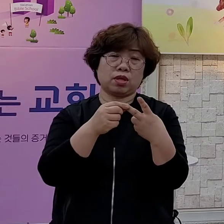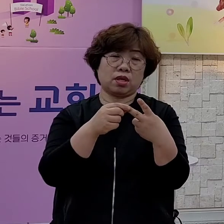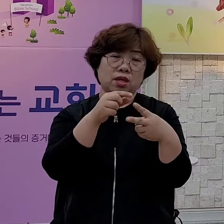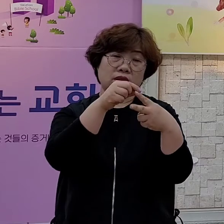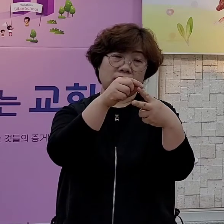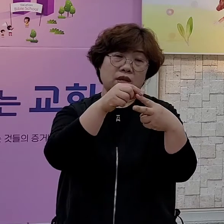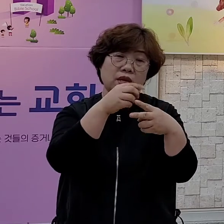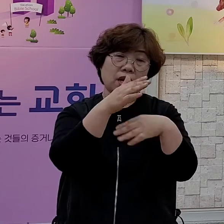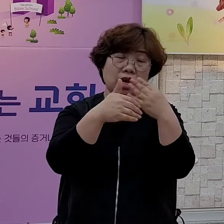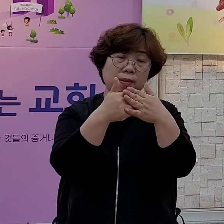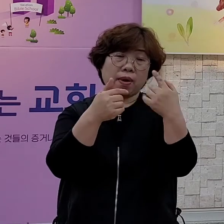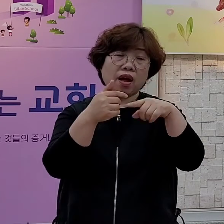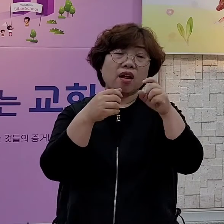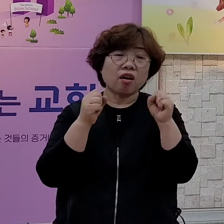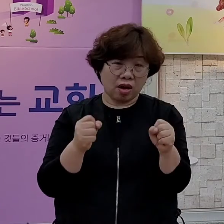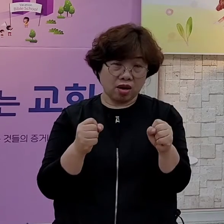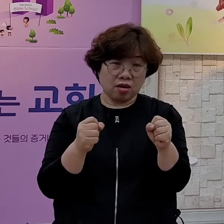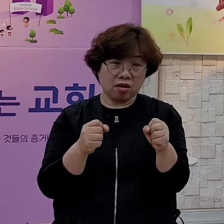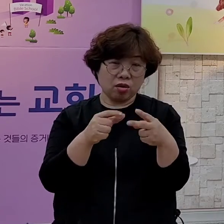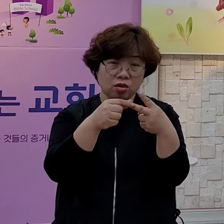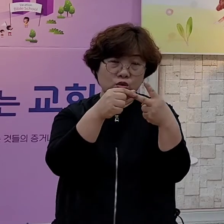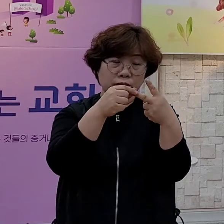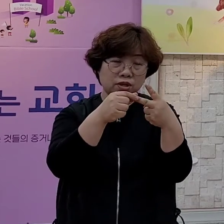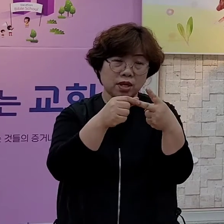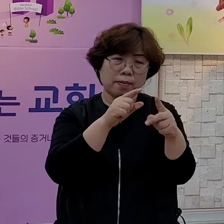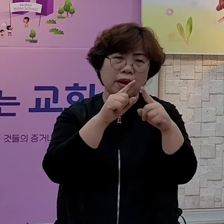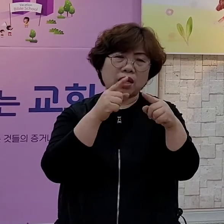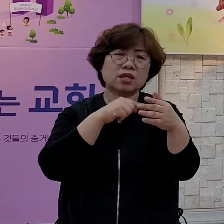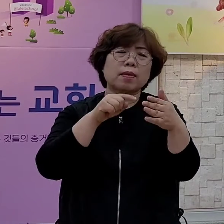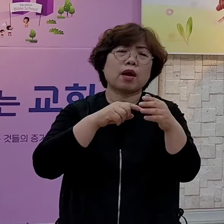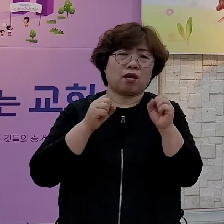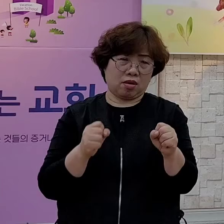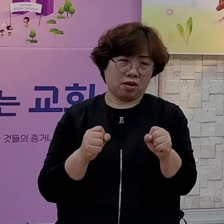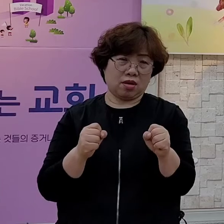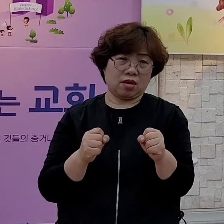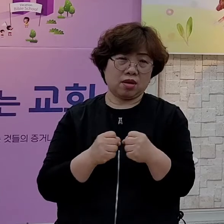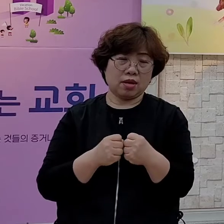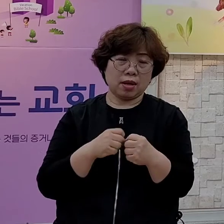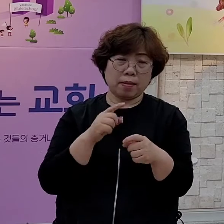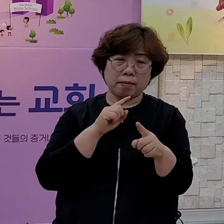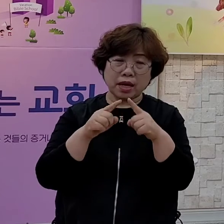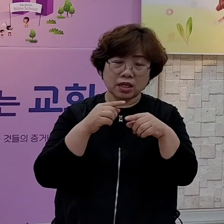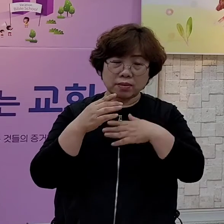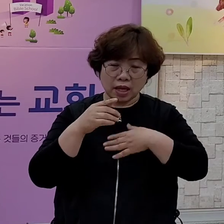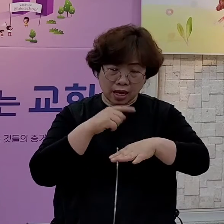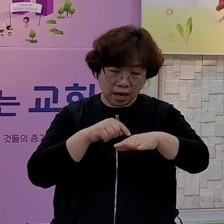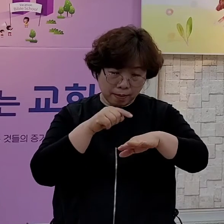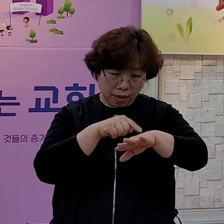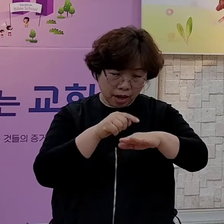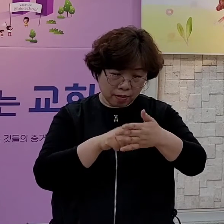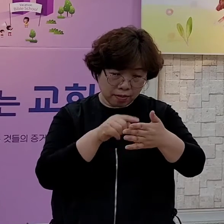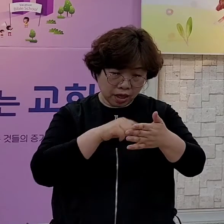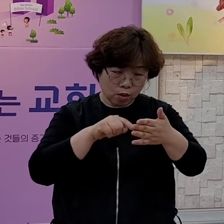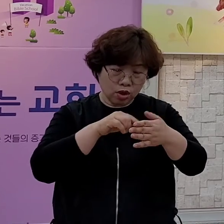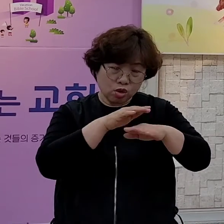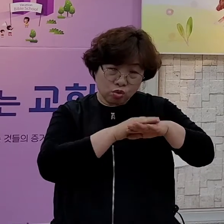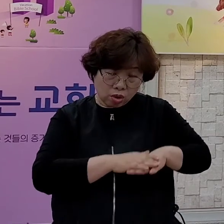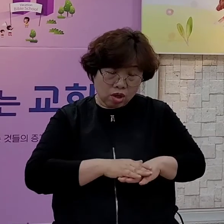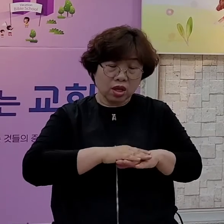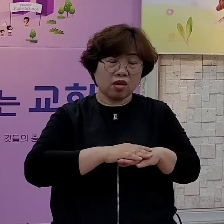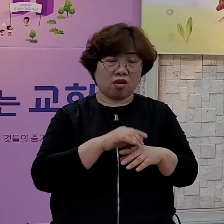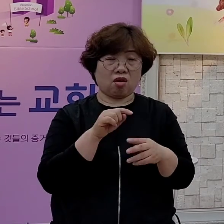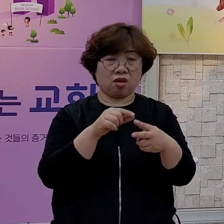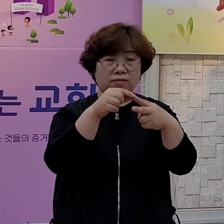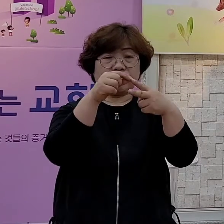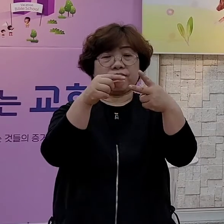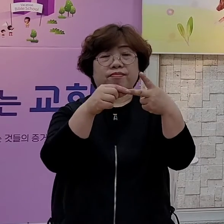때에 우리는 유혹을 이길 수 있다라는 이 다윗의 고백을 보면서 다시 다시 한번 새삼 절감하게 됩니다.